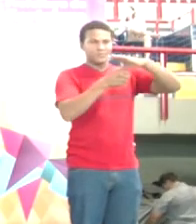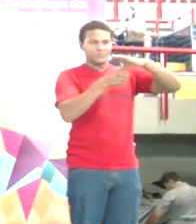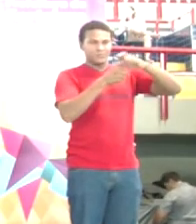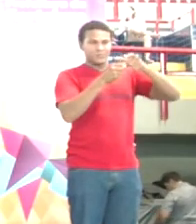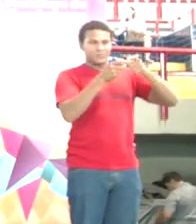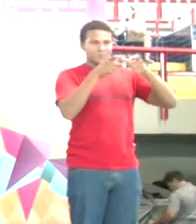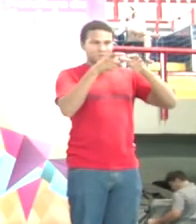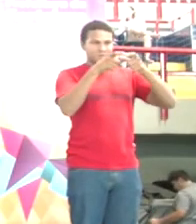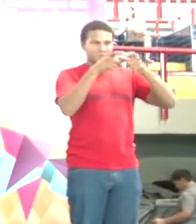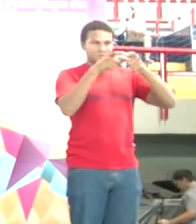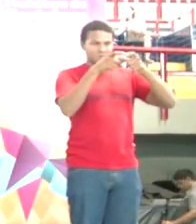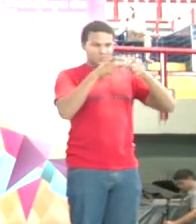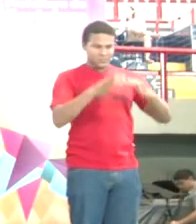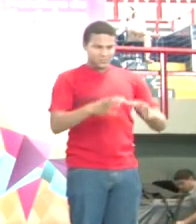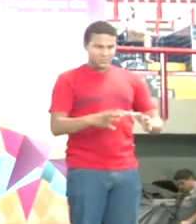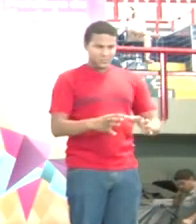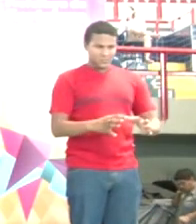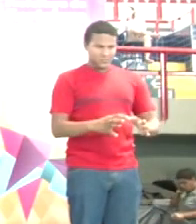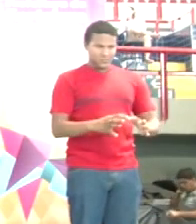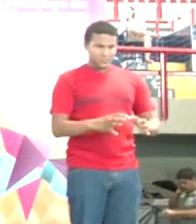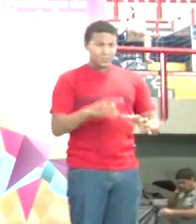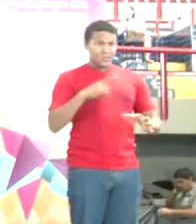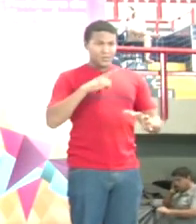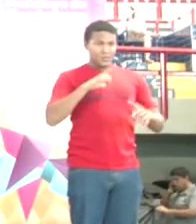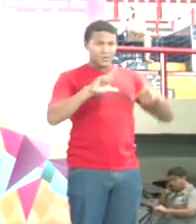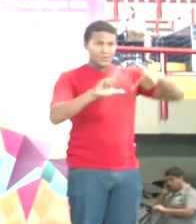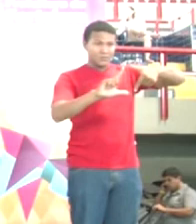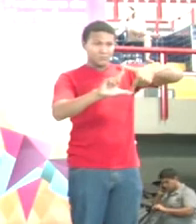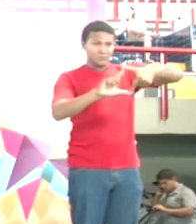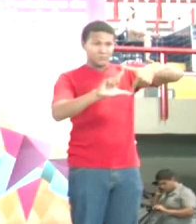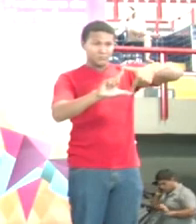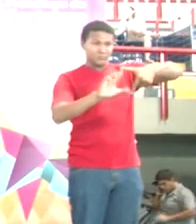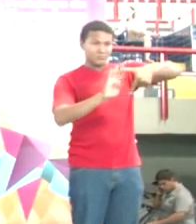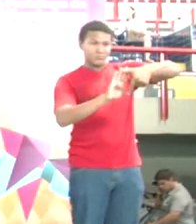cilindro? Um grande retângulo que eu dobro